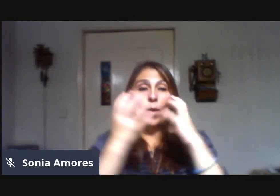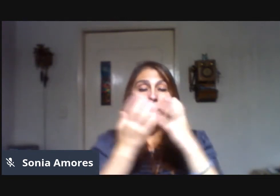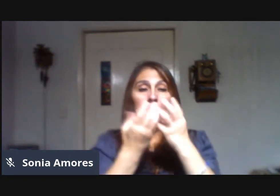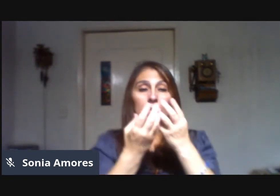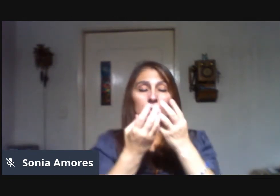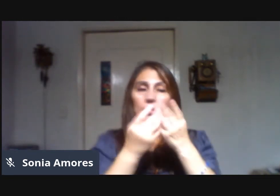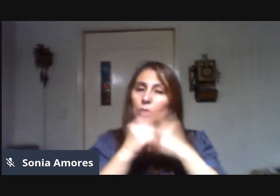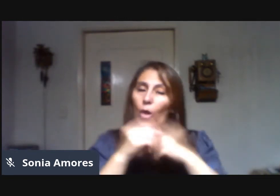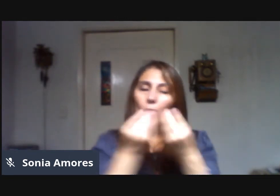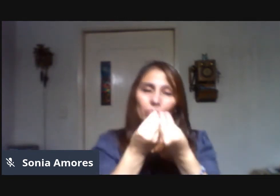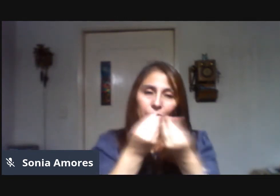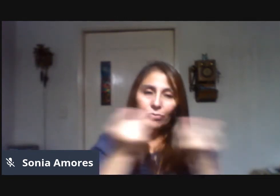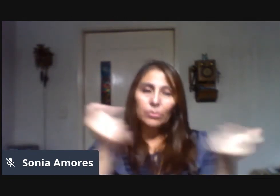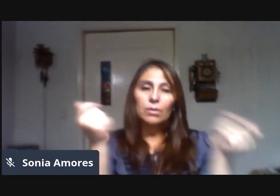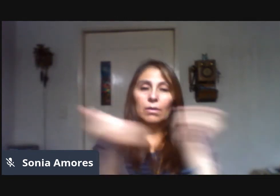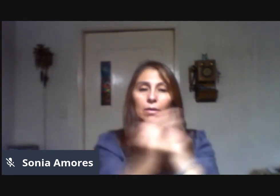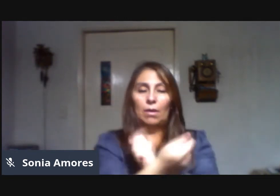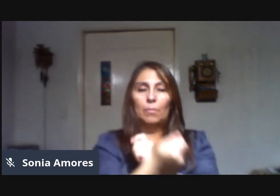en el marco de la economía.